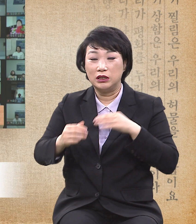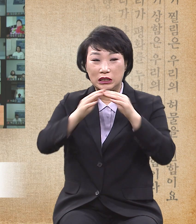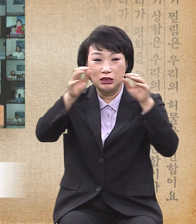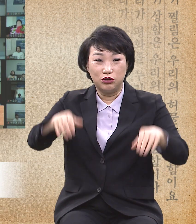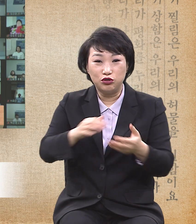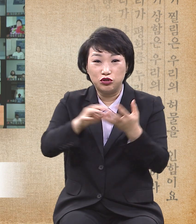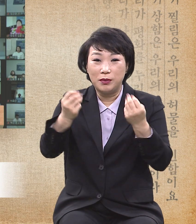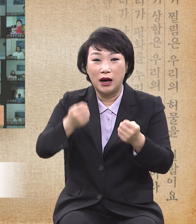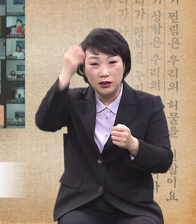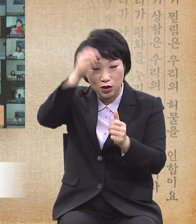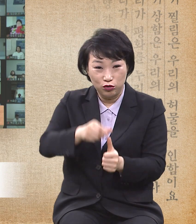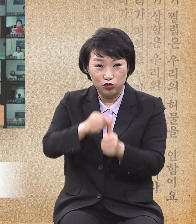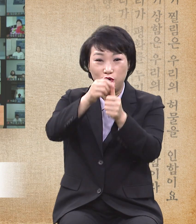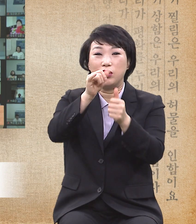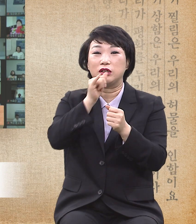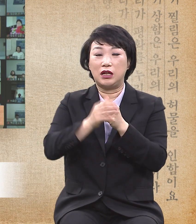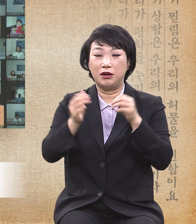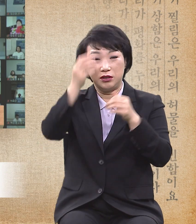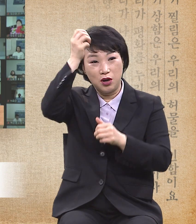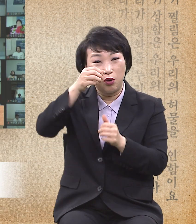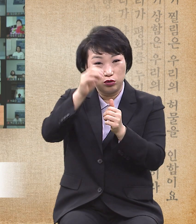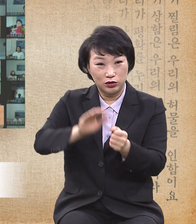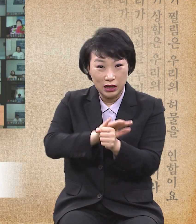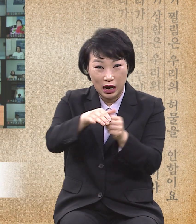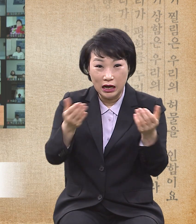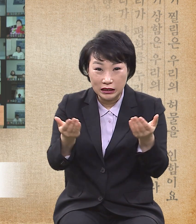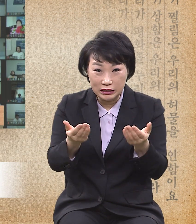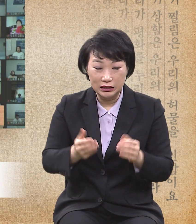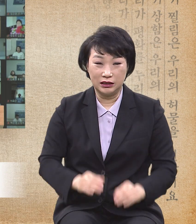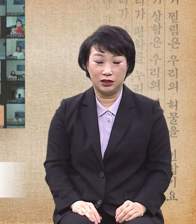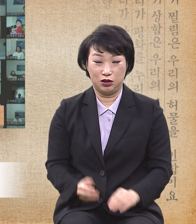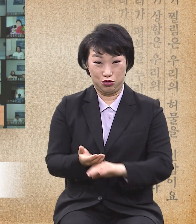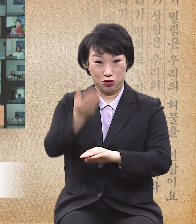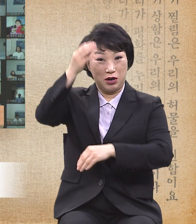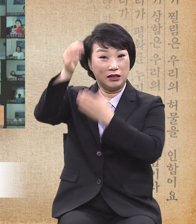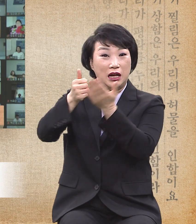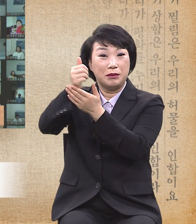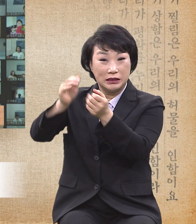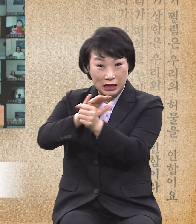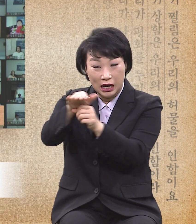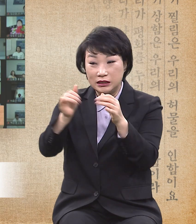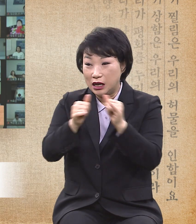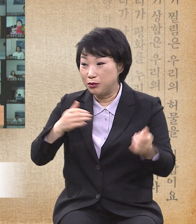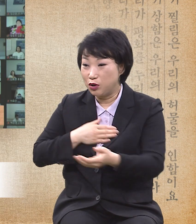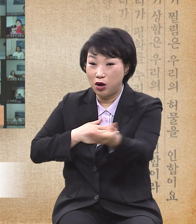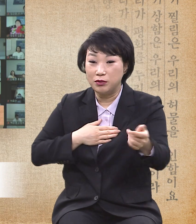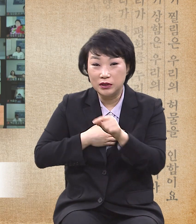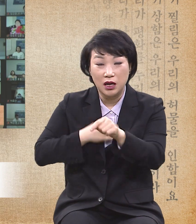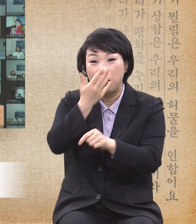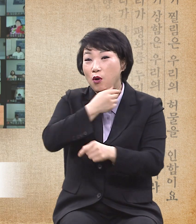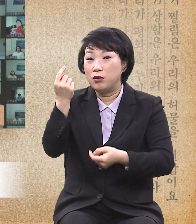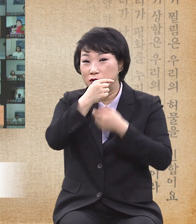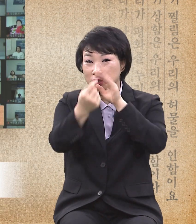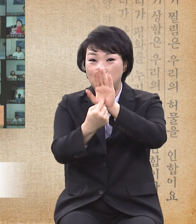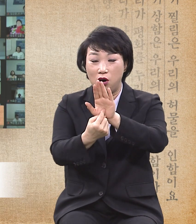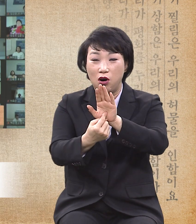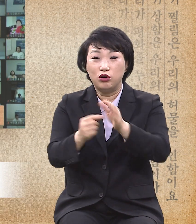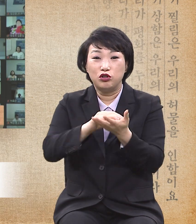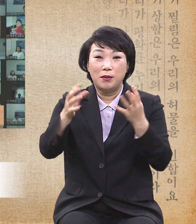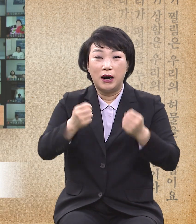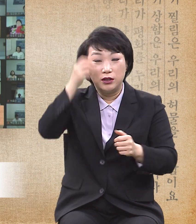영혼을 살리니 영혼을 사랑하는 것이니 이로 하나님을 사랑하는 자는 이 복음을 증거해서 수많은